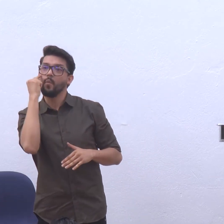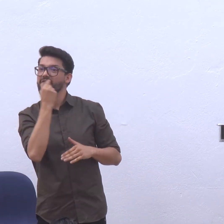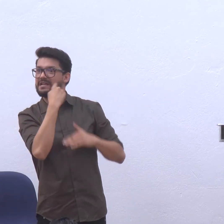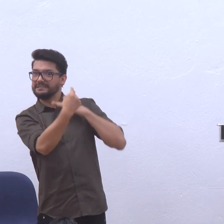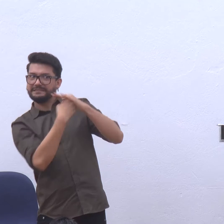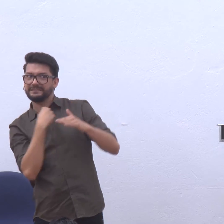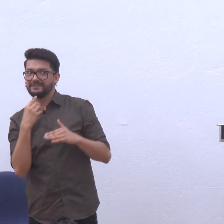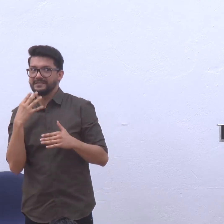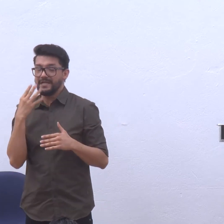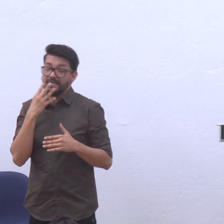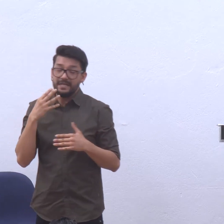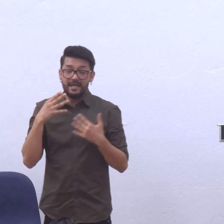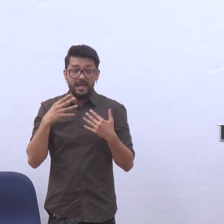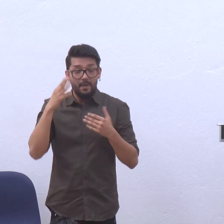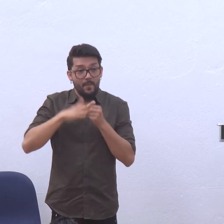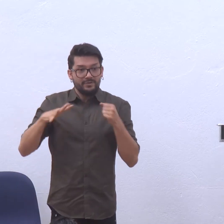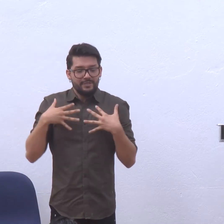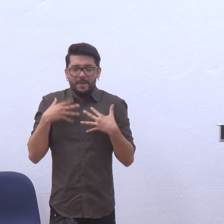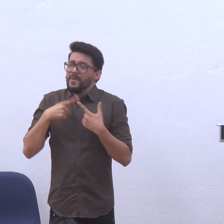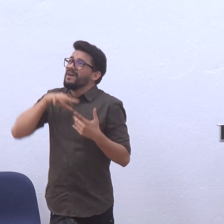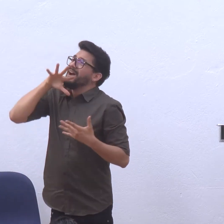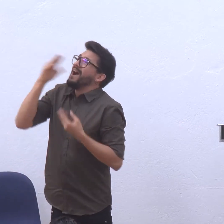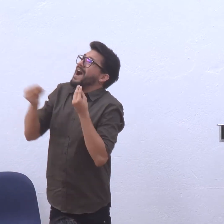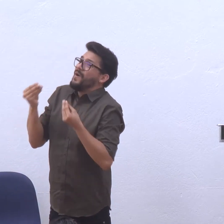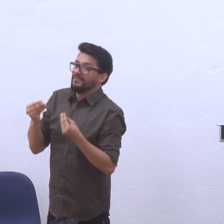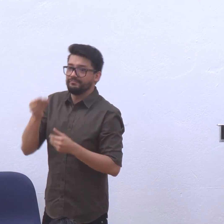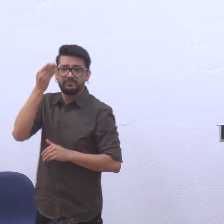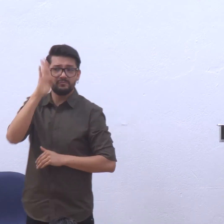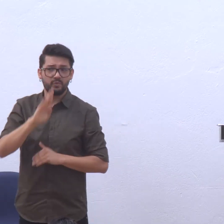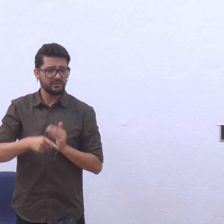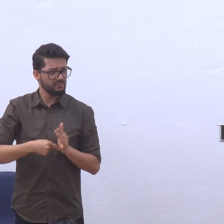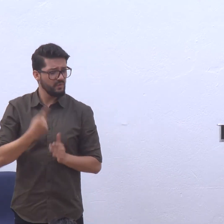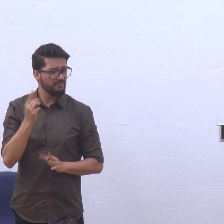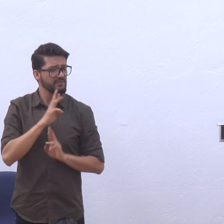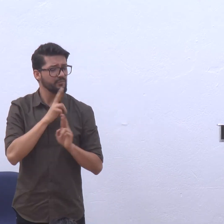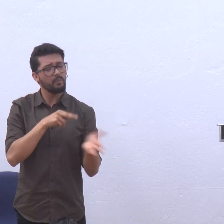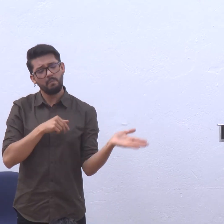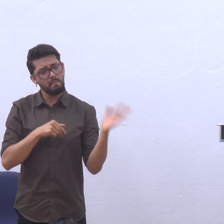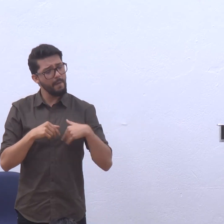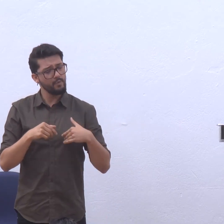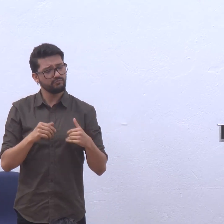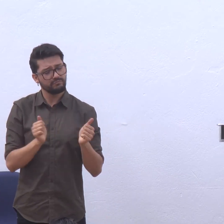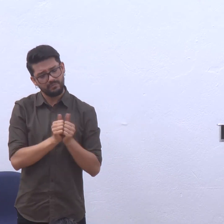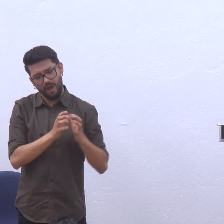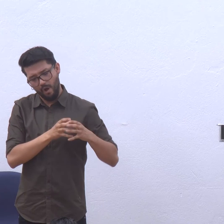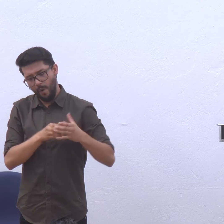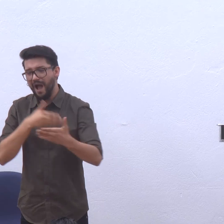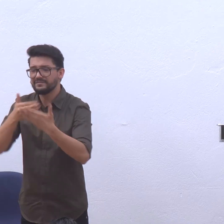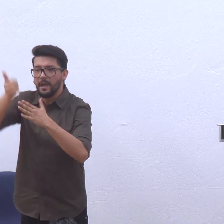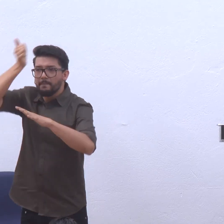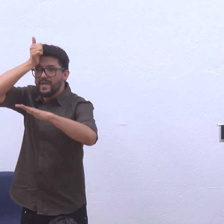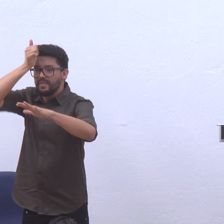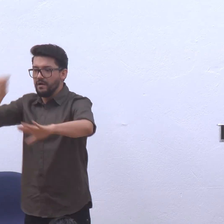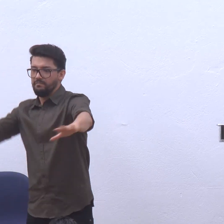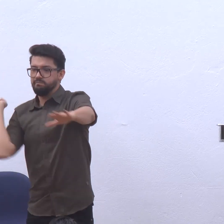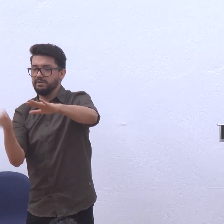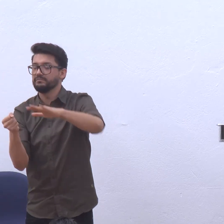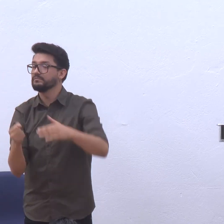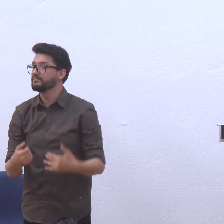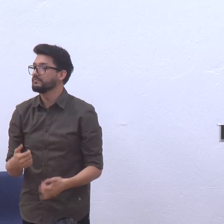miedo. Claro, los hebreos también tenían miedo. Pero Dios responde de una vez. Dios los guía a